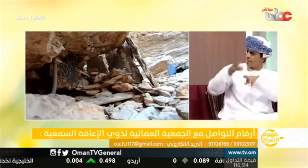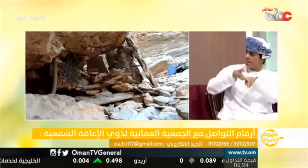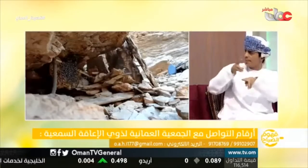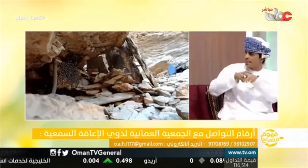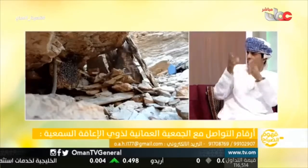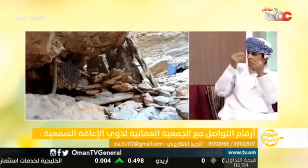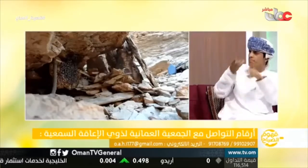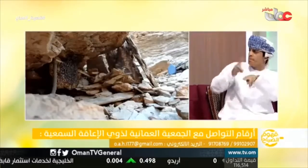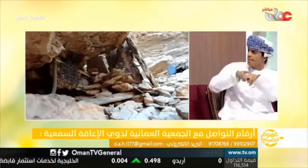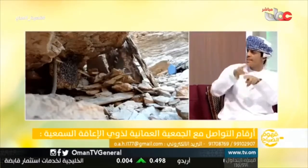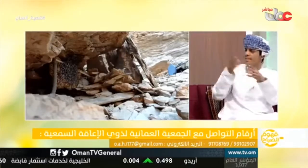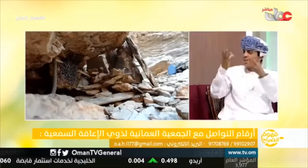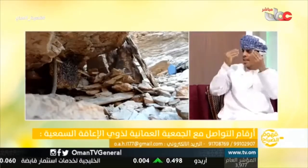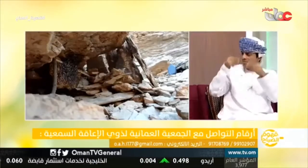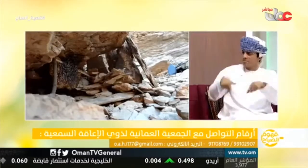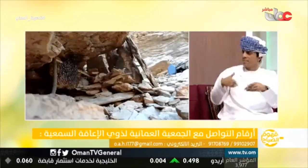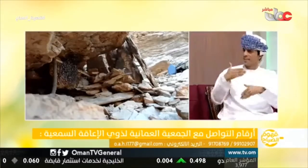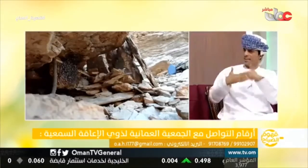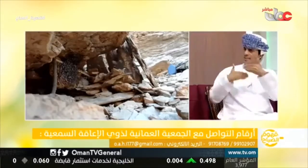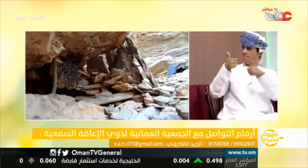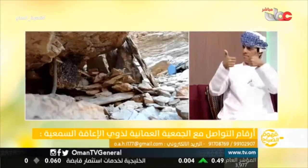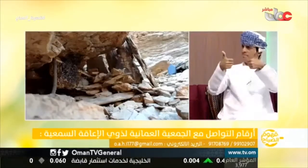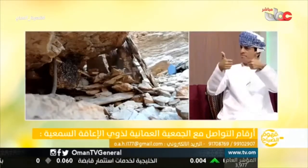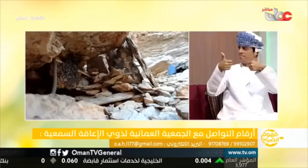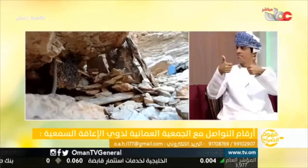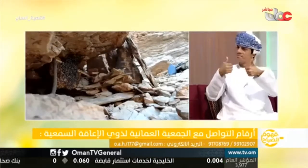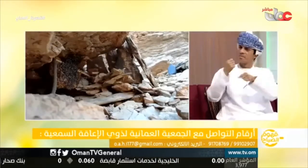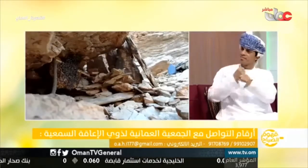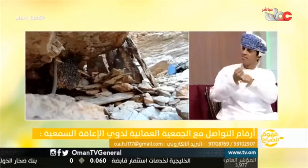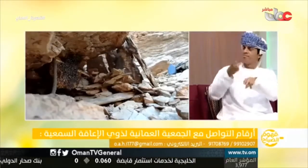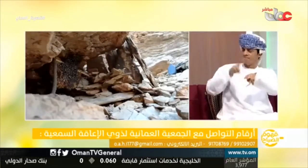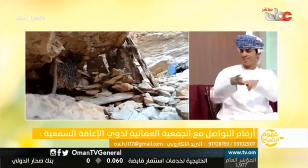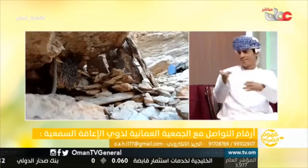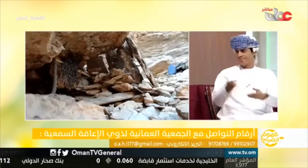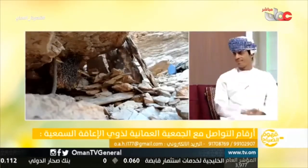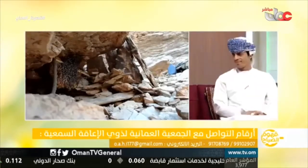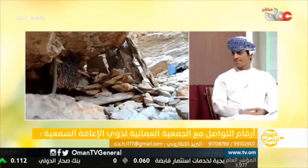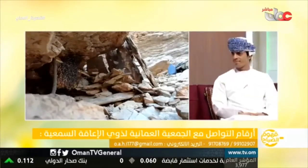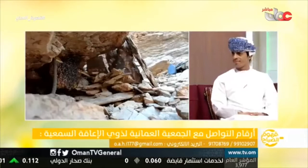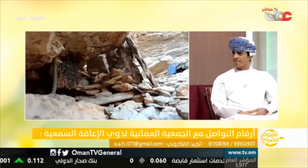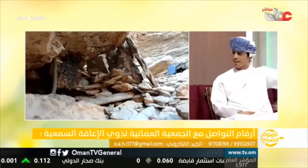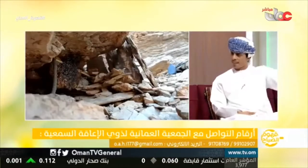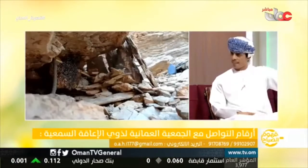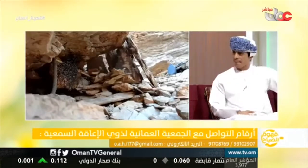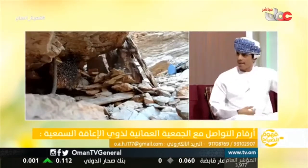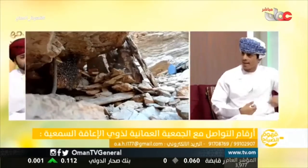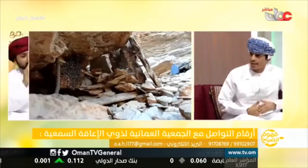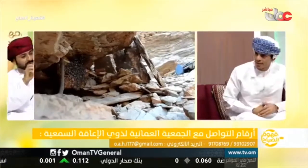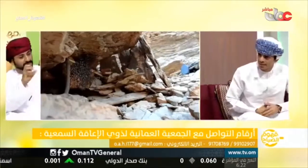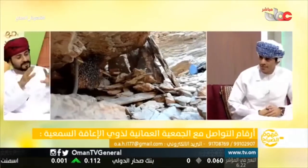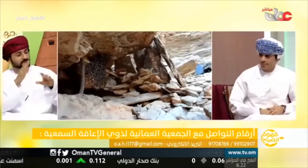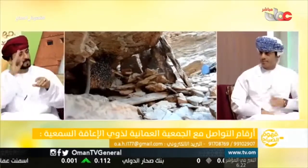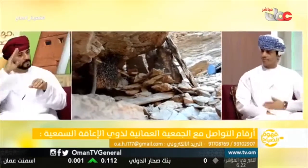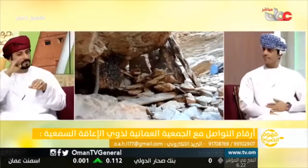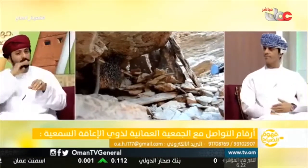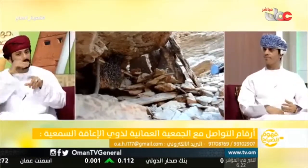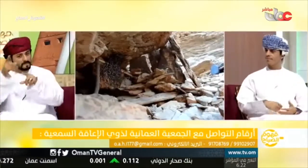أعمل بكثرة دائما ولله الحمد أنا الحين وحدي أبحث عن هذه الخلايا. ممتاز ممتاز ما شاء الله عليك،